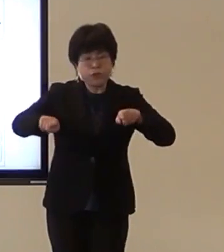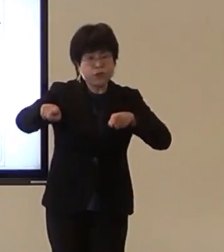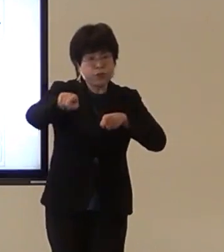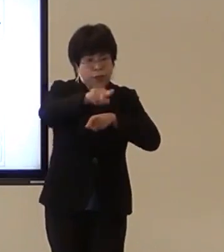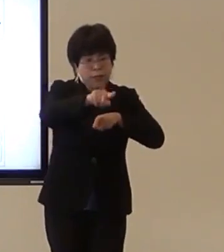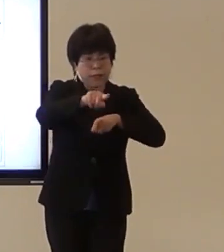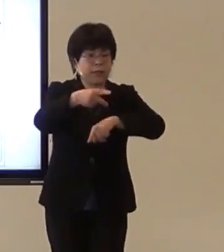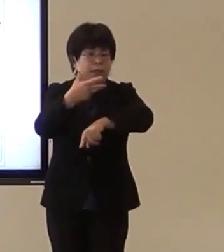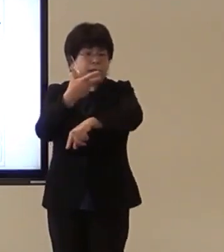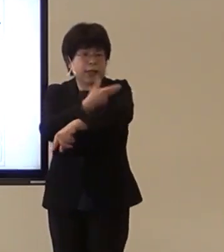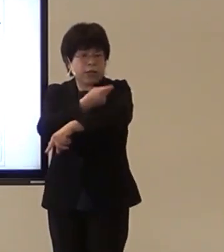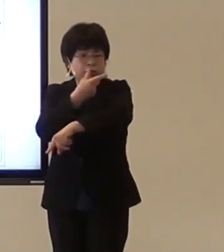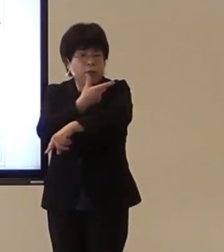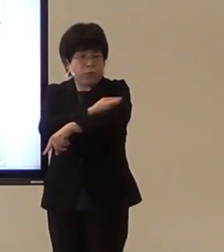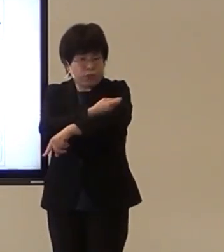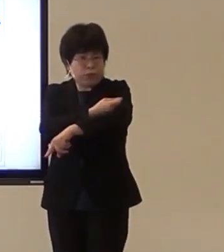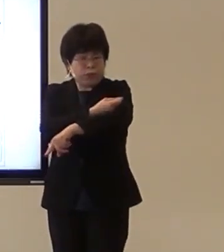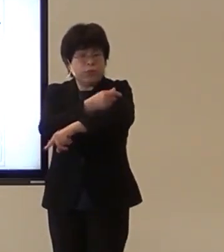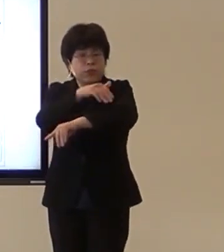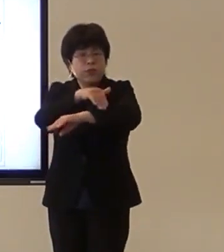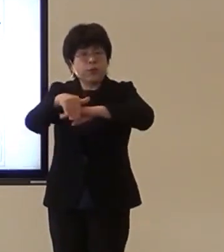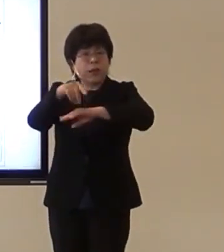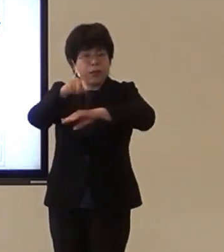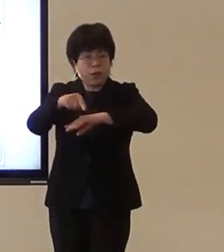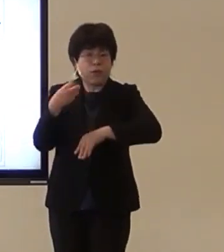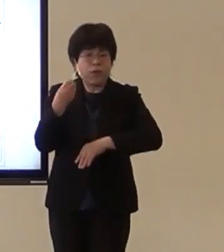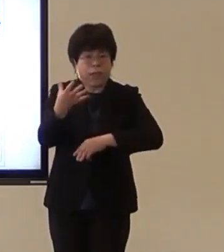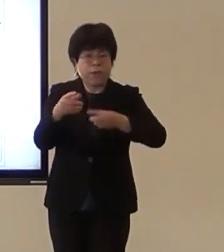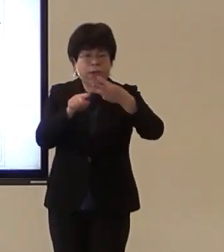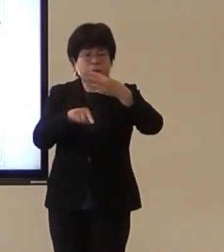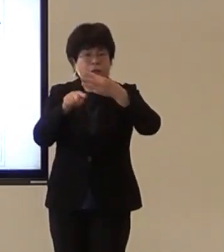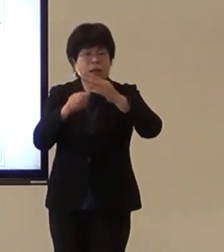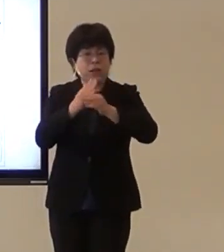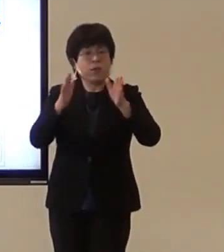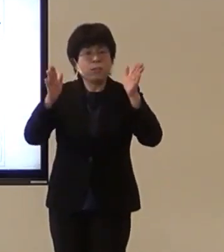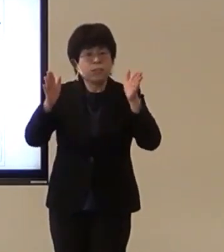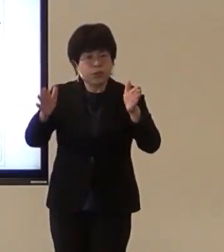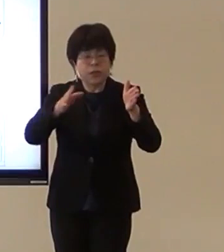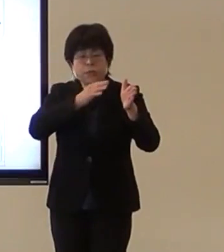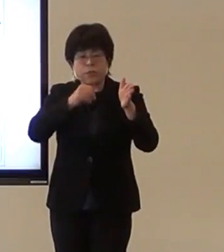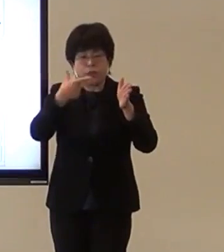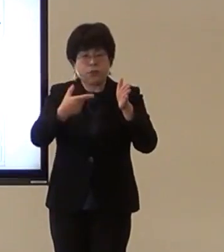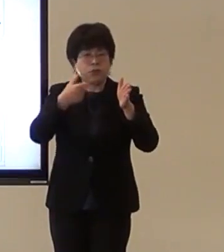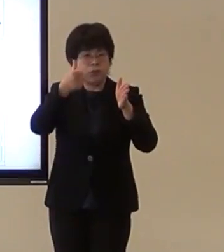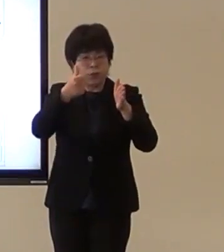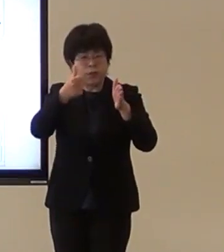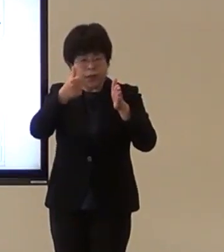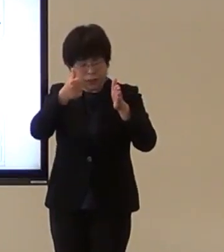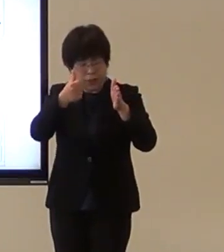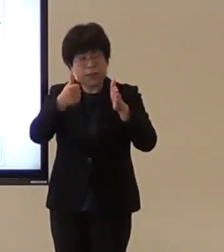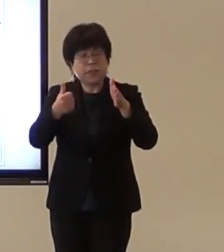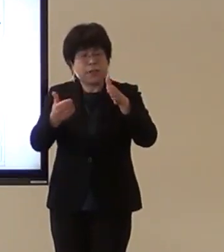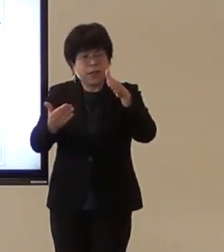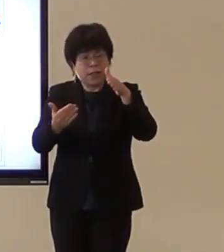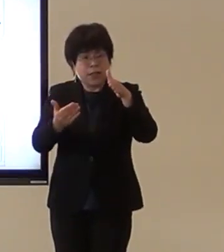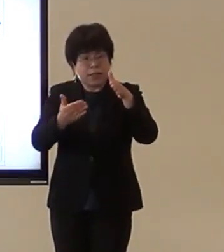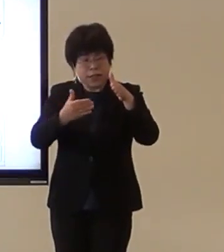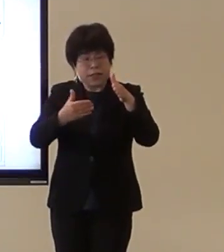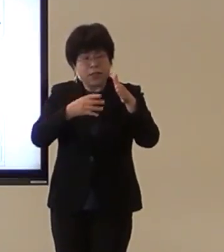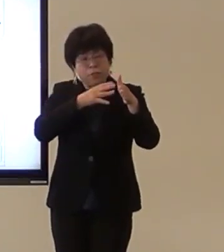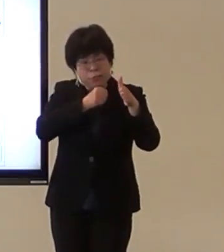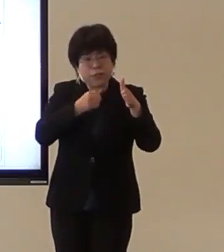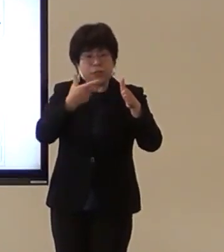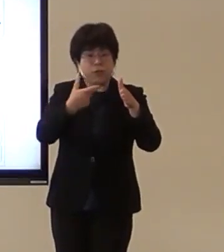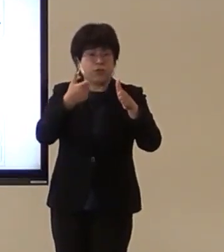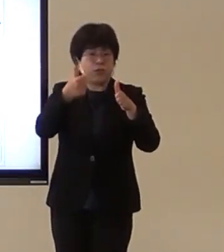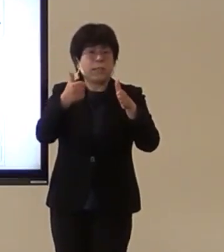種が開始されます予定である。令和3年度中に65歳以上に達する方は約5万8100